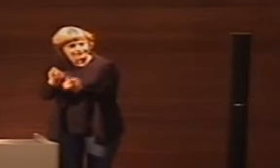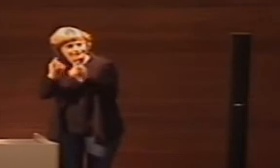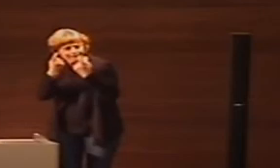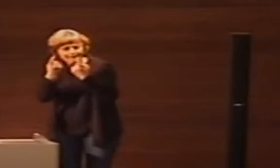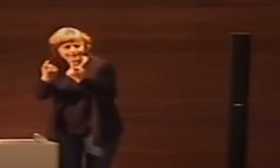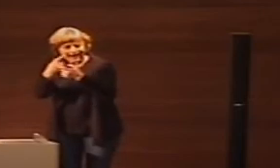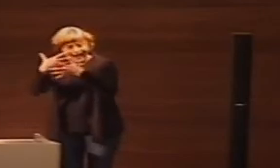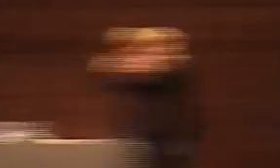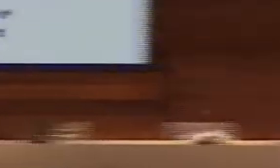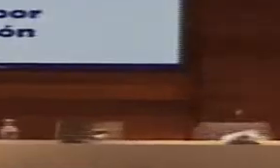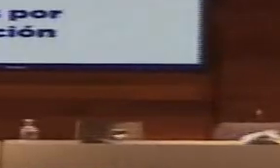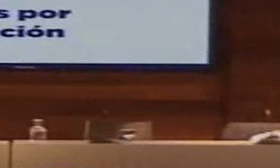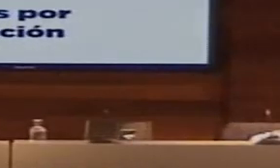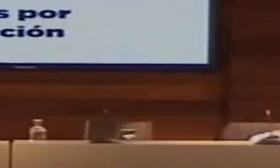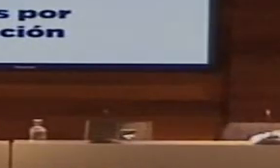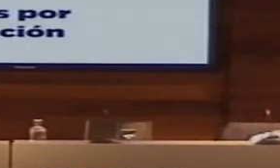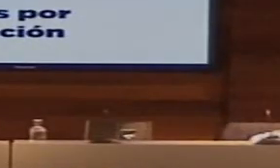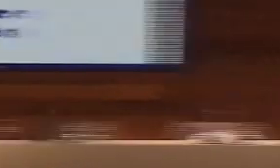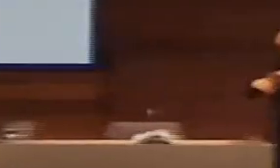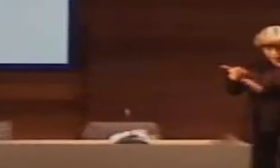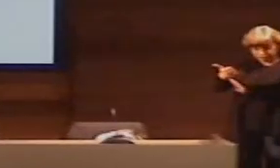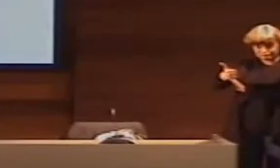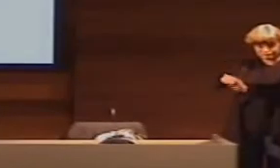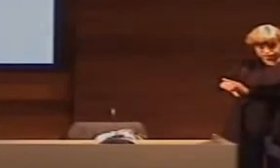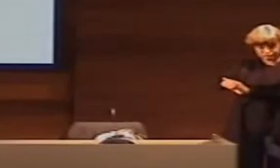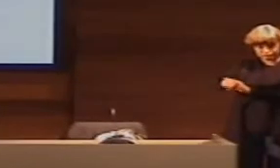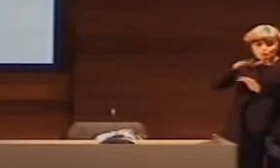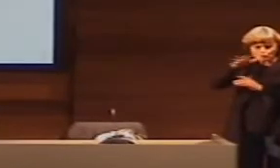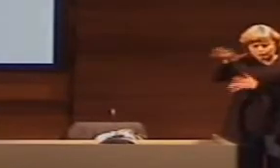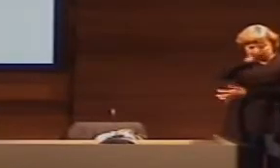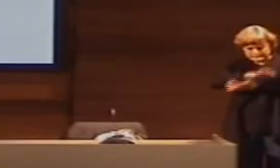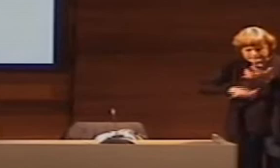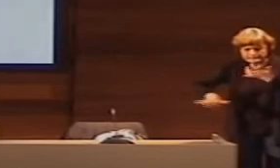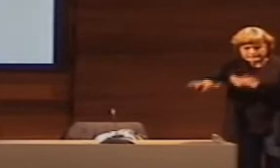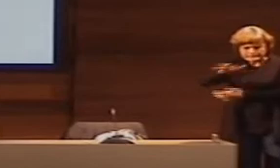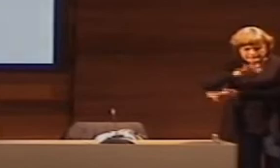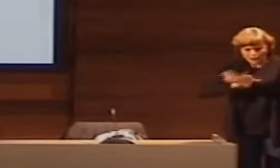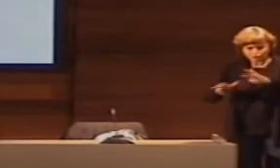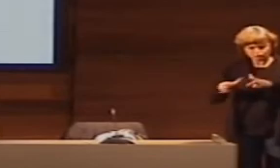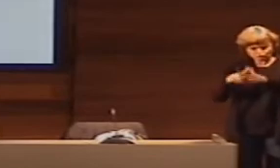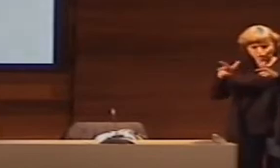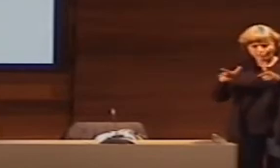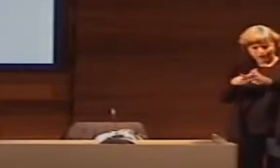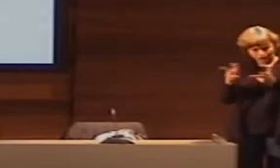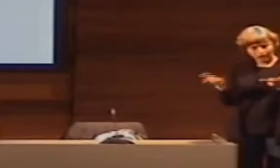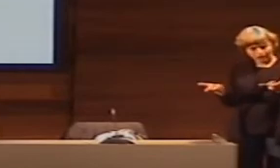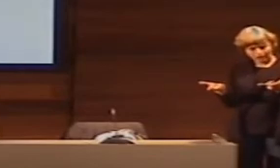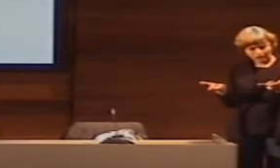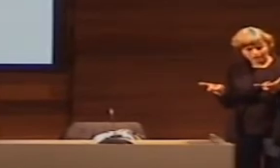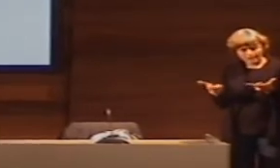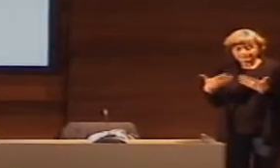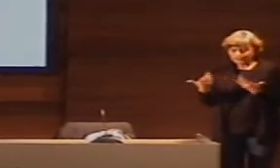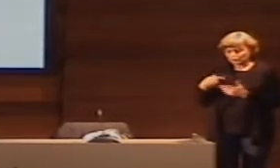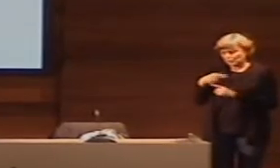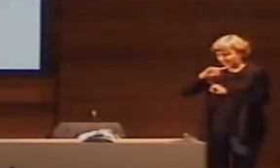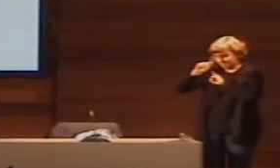elecciones municipales y forales ha sido por la enorme polémica y enfrentamiento que ha habido con el sistema puerta a puerta. Entonces, lo que